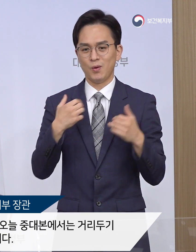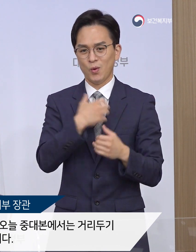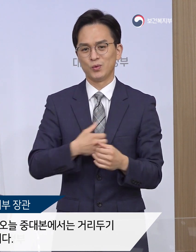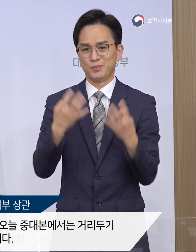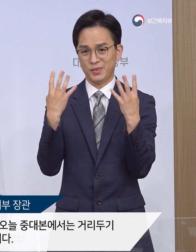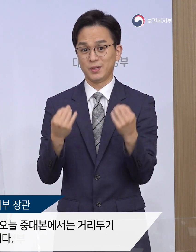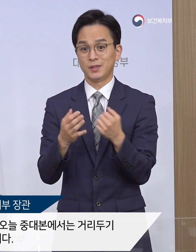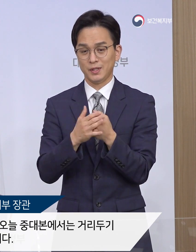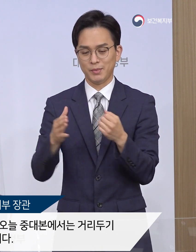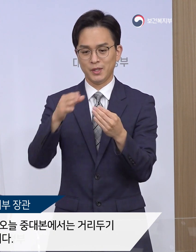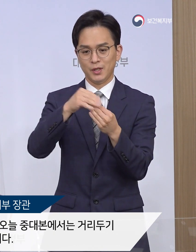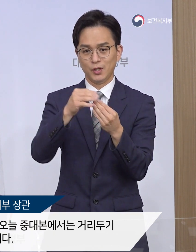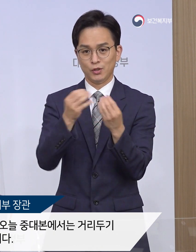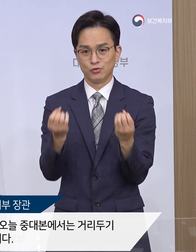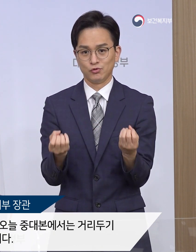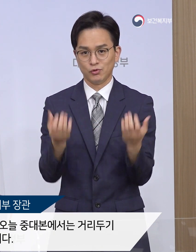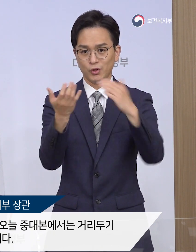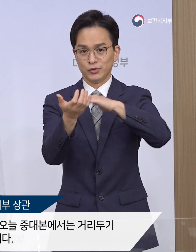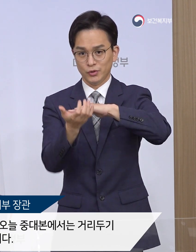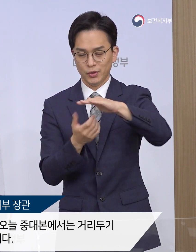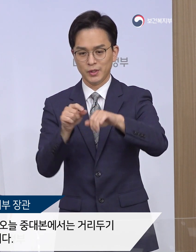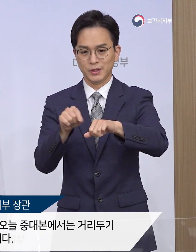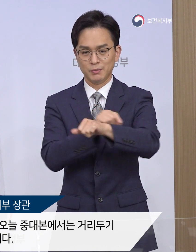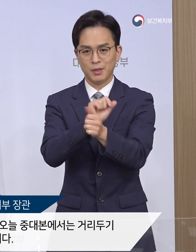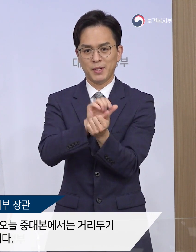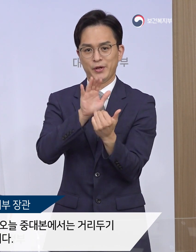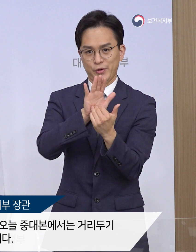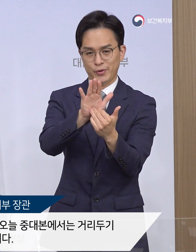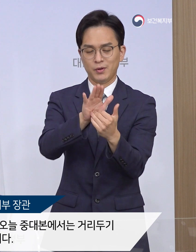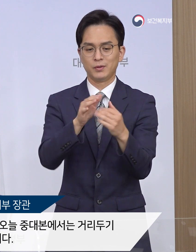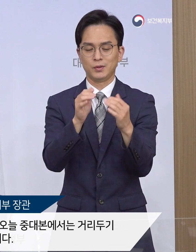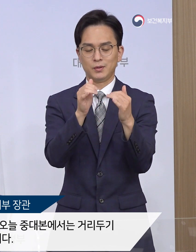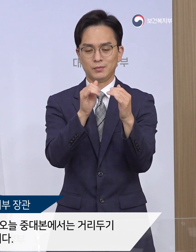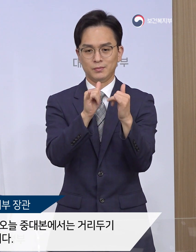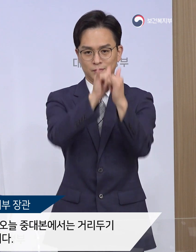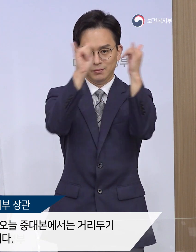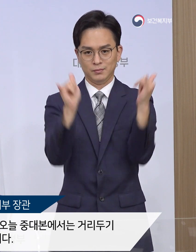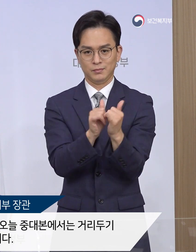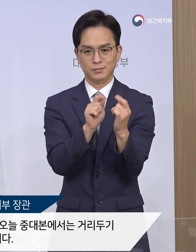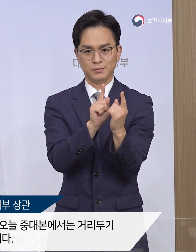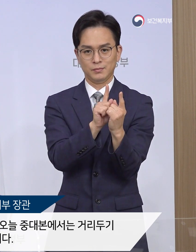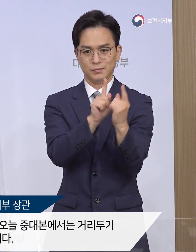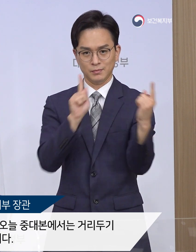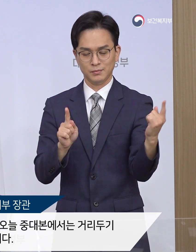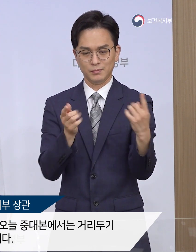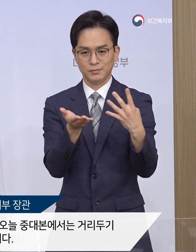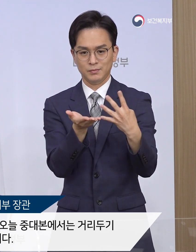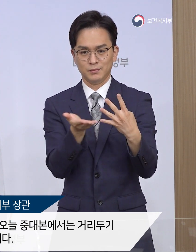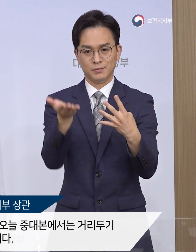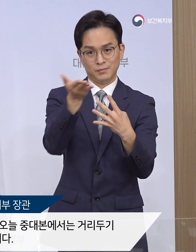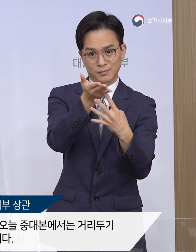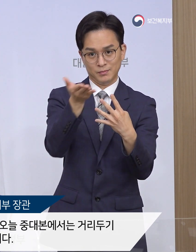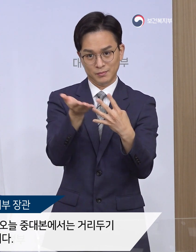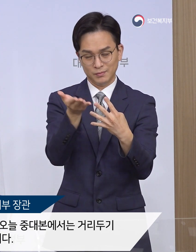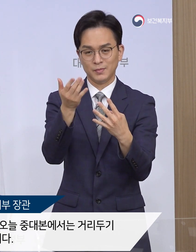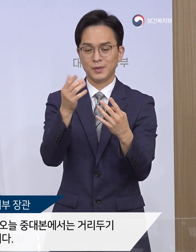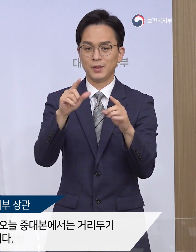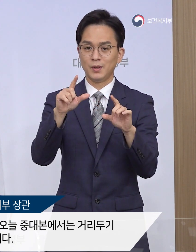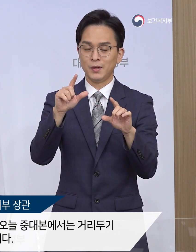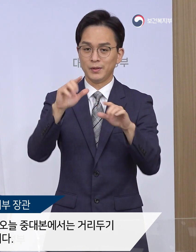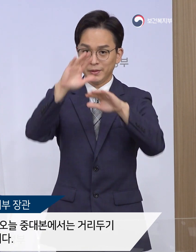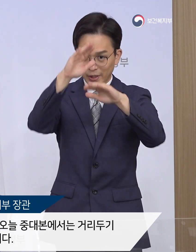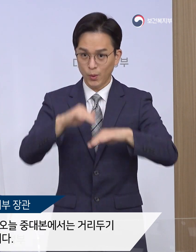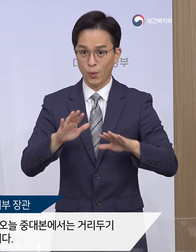연휴를 고려하여 오늘 중대본에서는 거리두기 조정 방안과 추석 특별 방역대책을